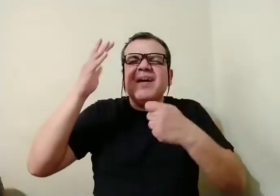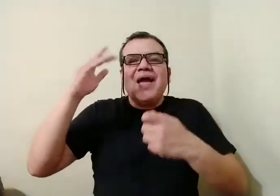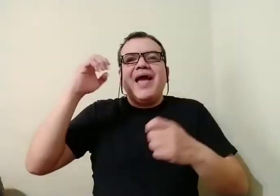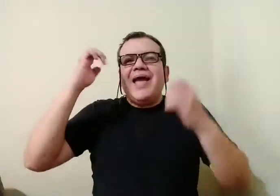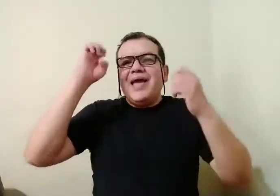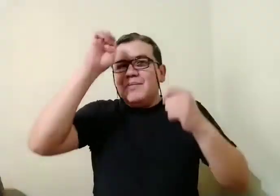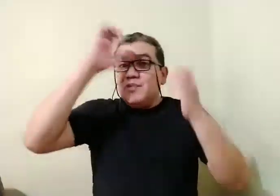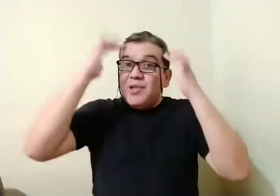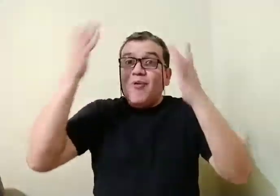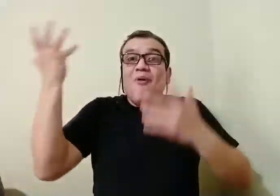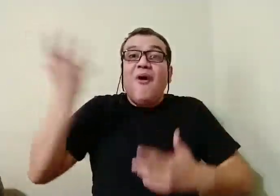la Iglesia.